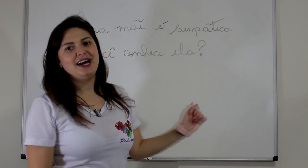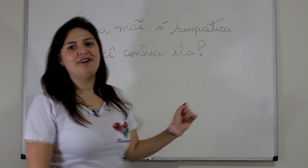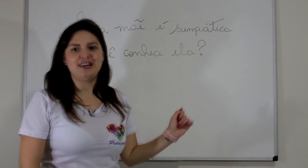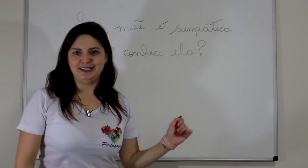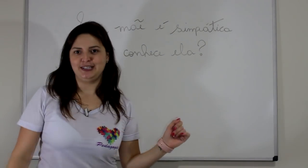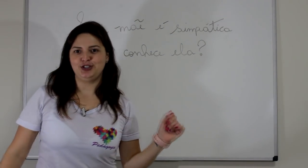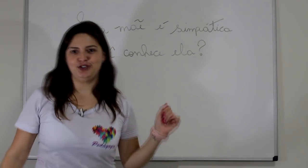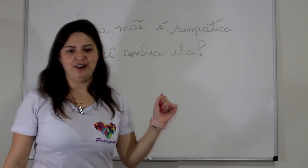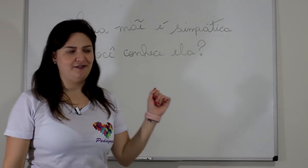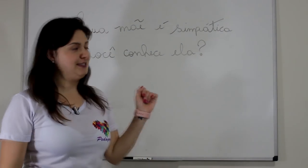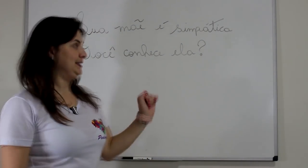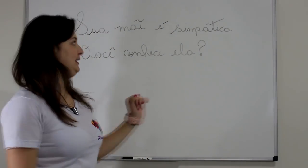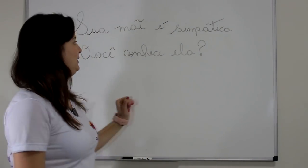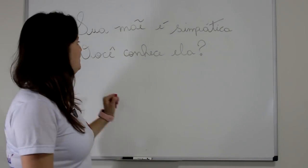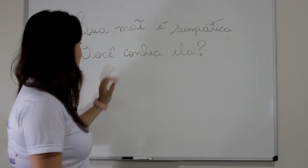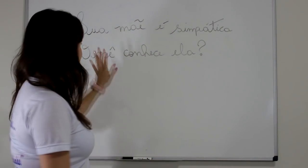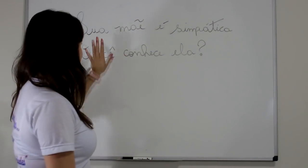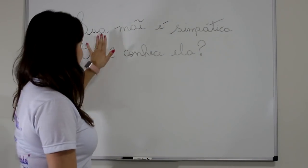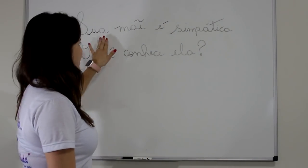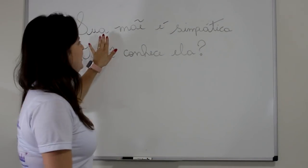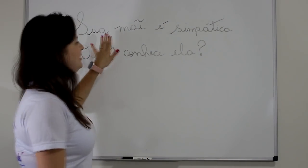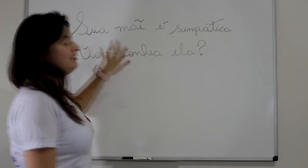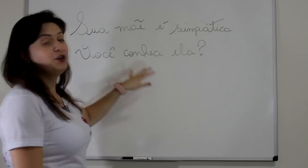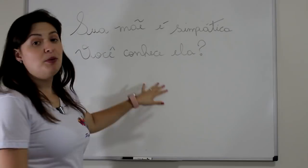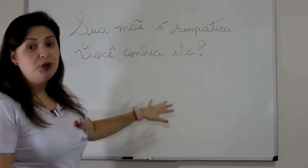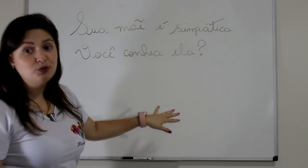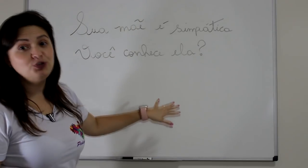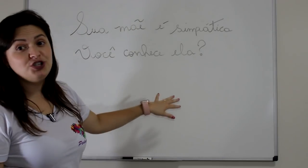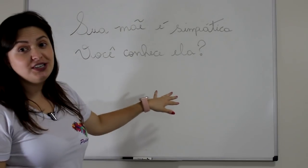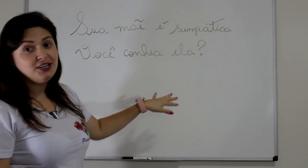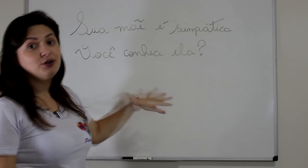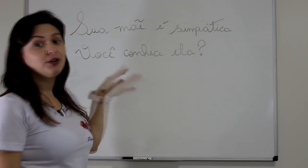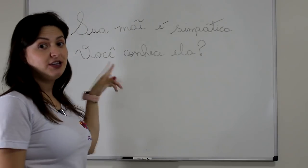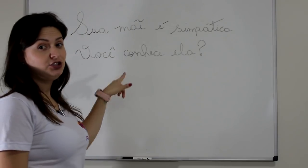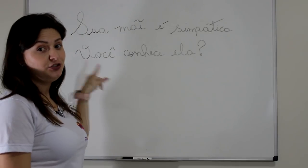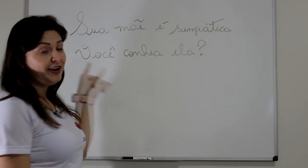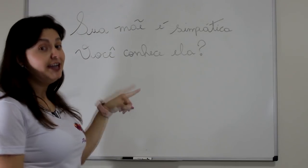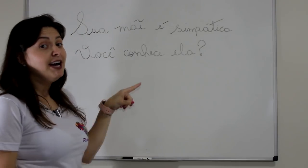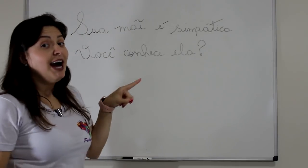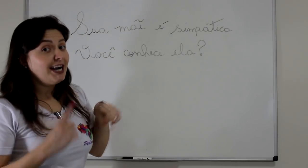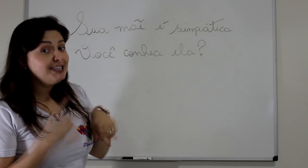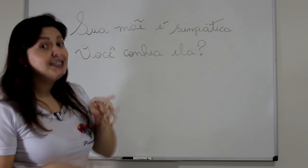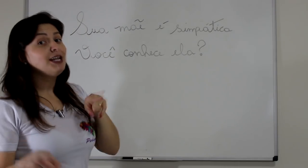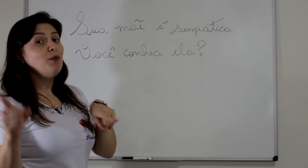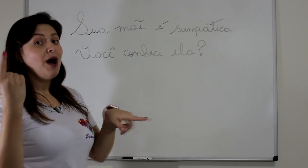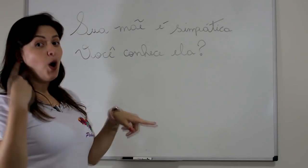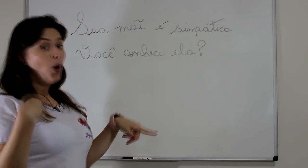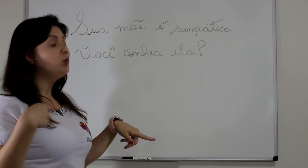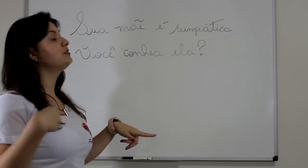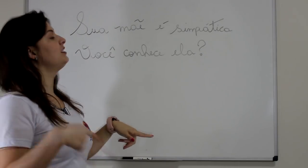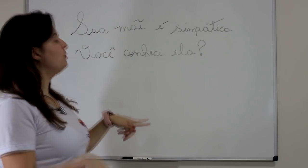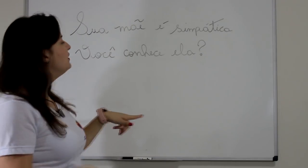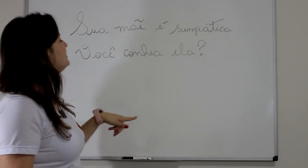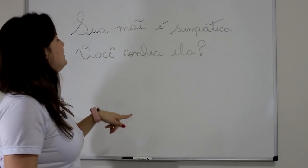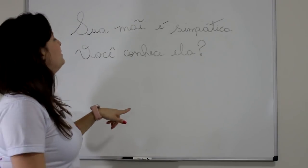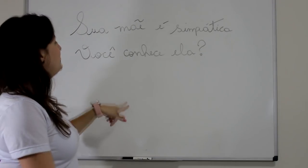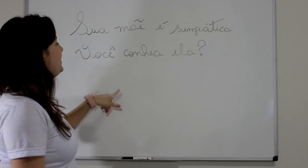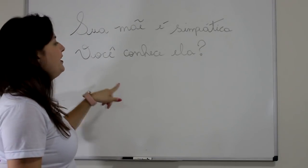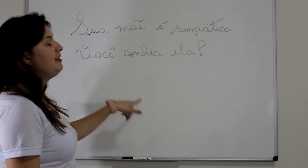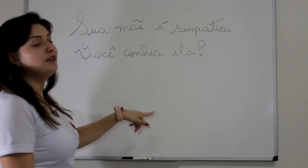a frase que a gente vai fazer em Libras tem uma perguntinha aqui, ó, que a gente vai acrescentar uma outra coisa também, hein? Olha